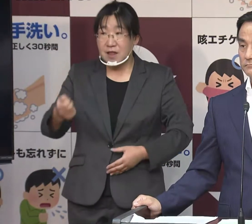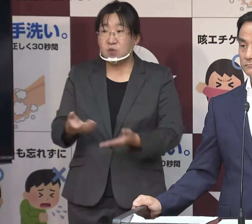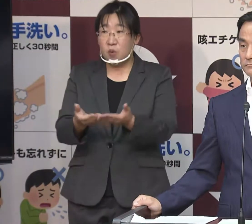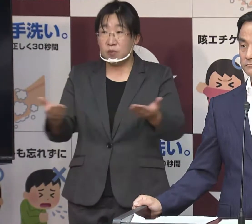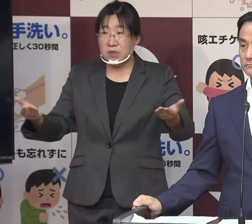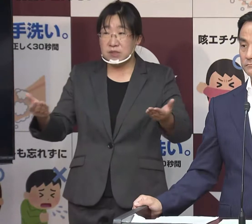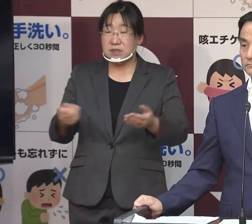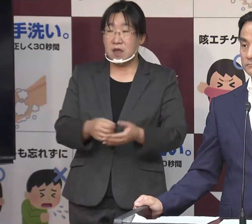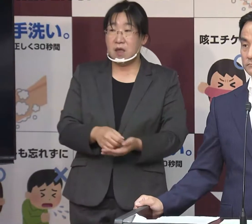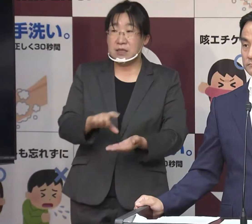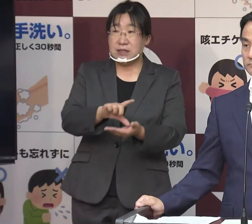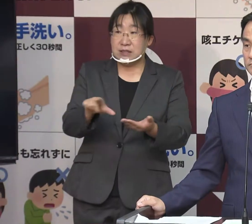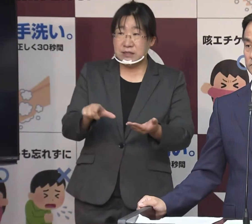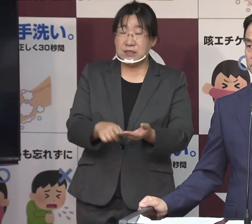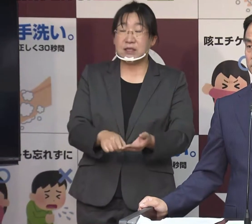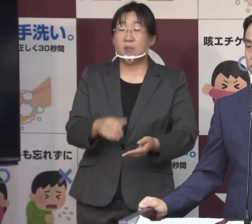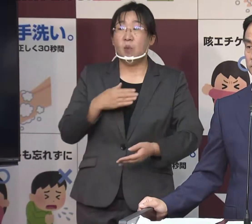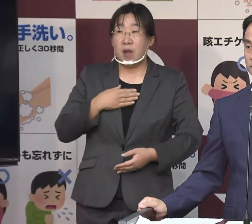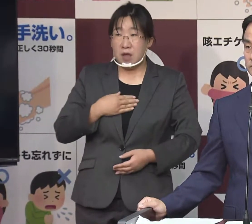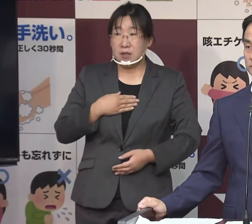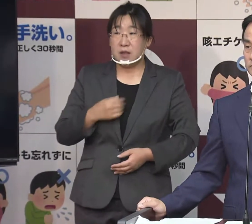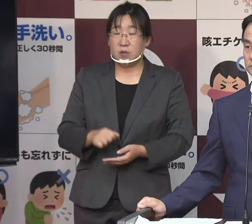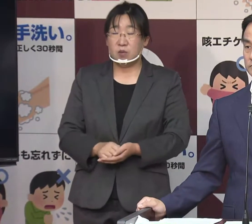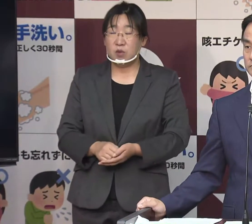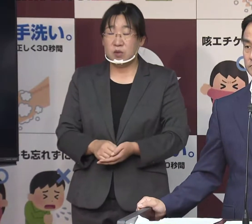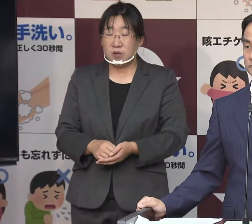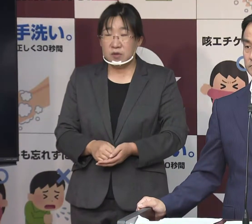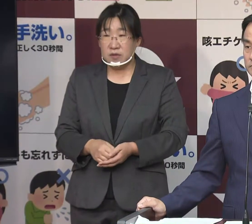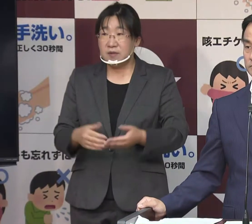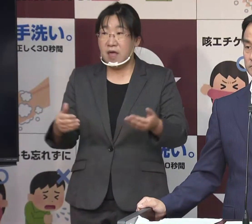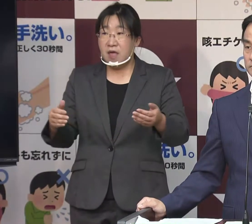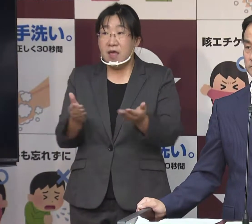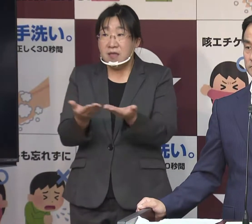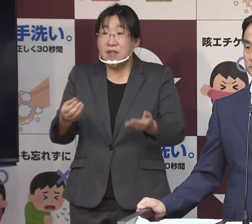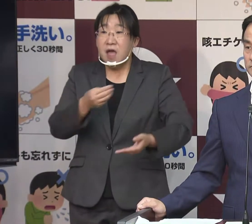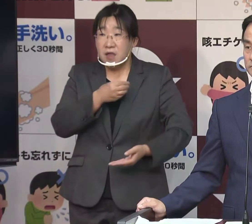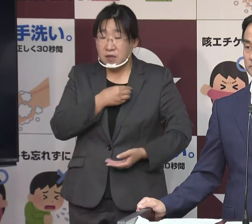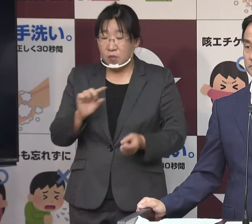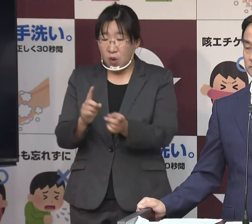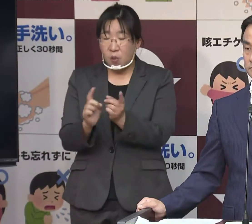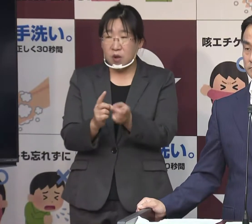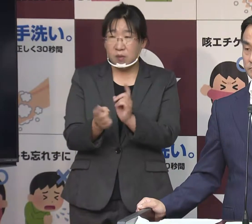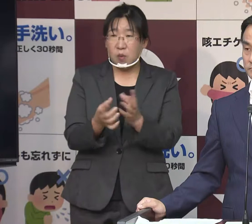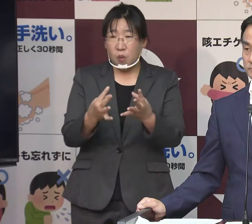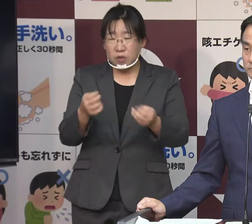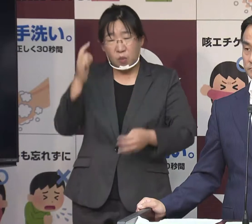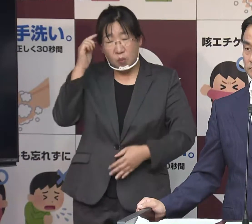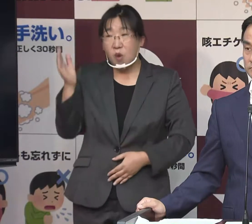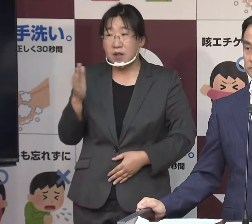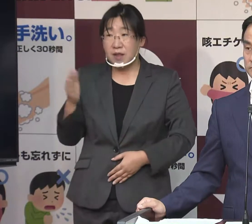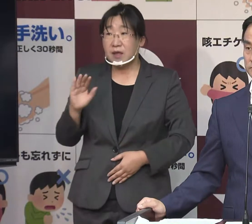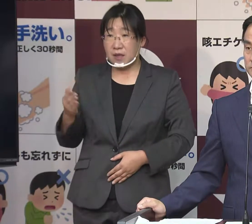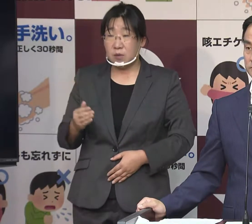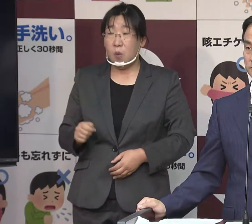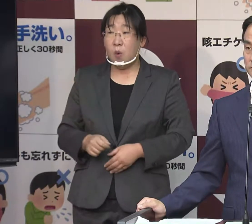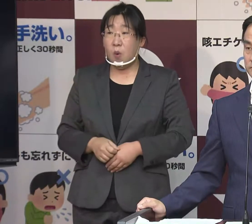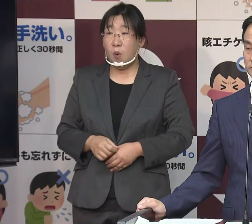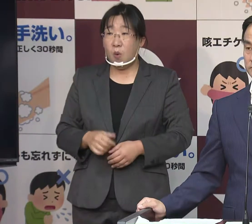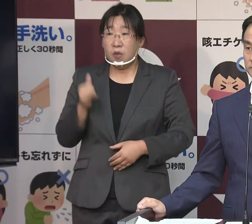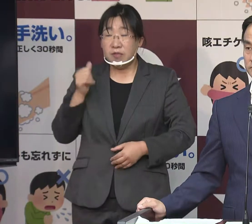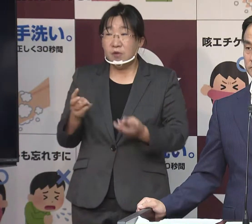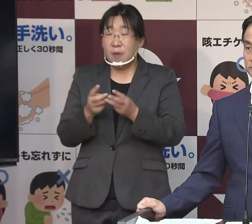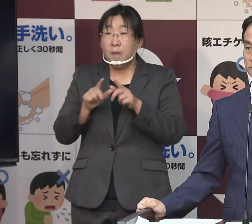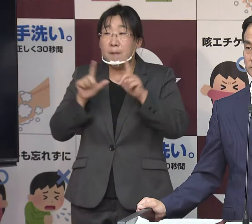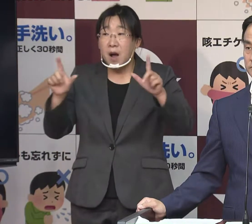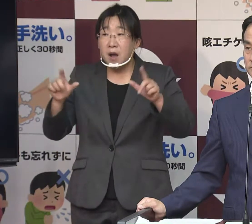るし、そんなにこう従業の方の入れ替わりも多いっていうのは想定できないんですけども、今回こうして電